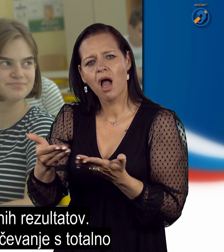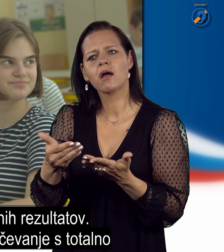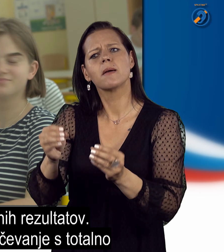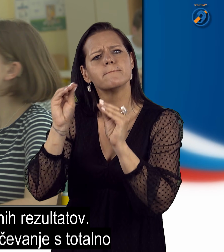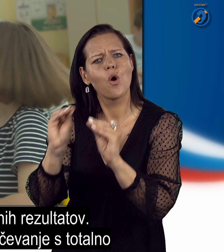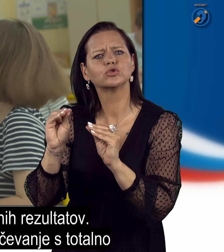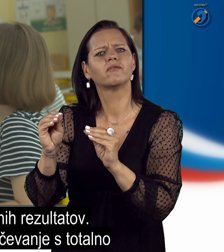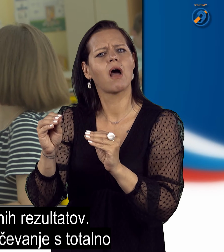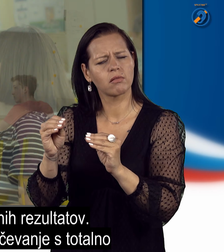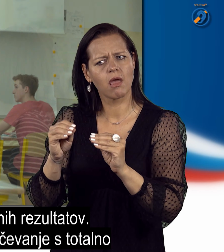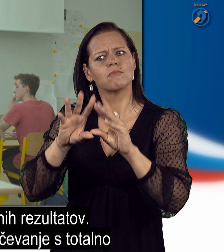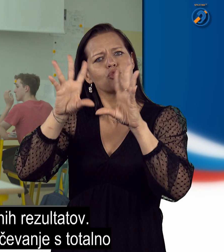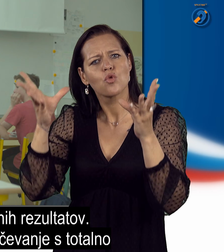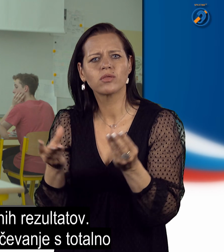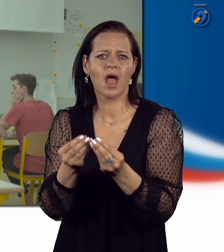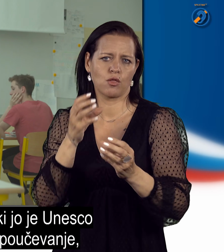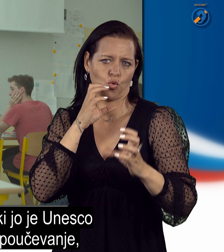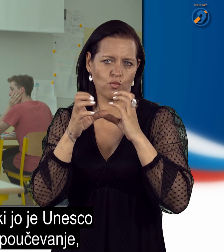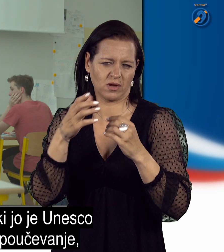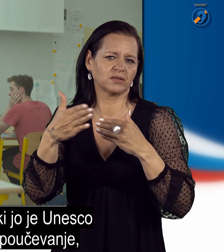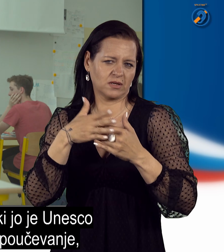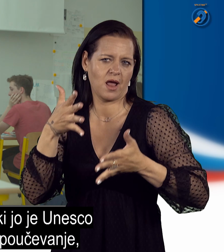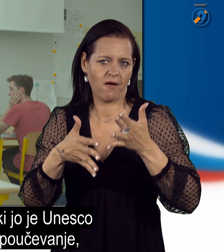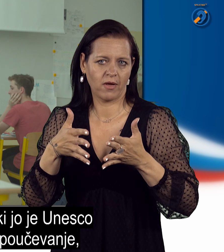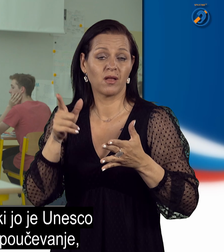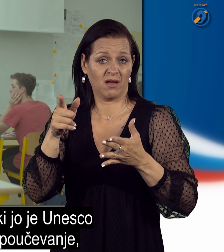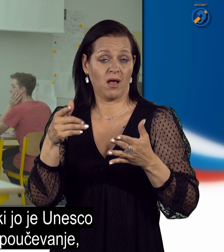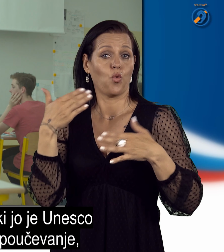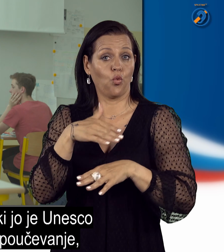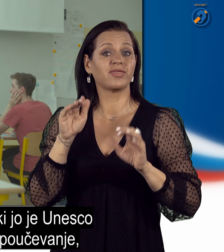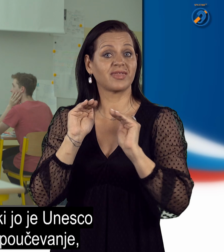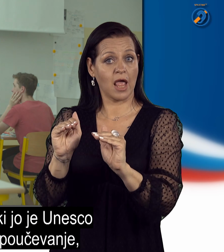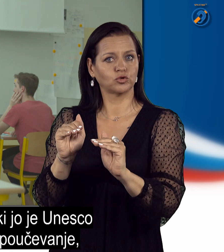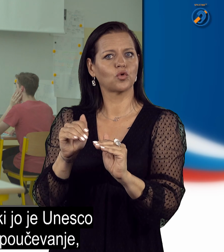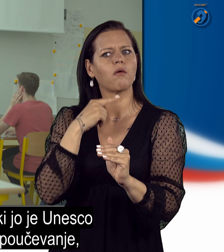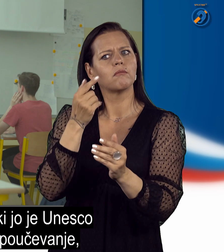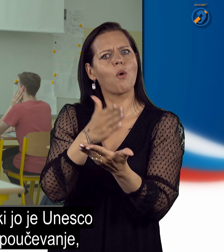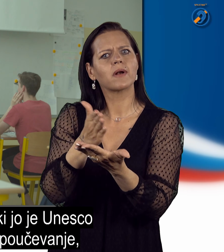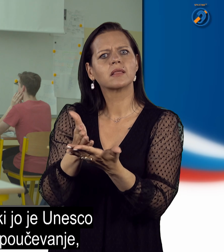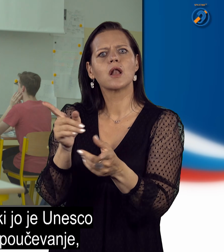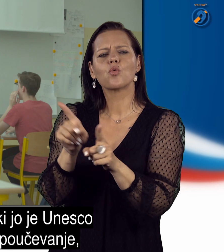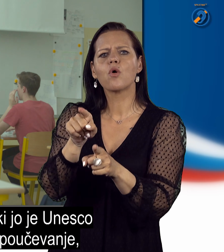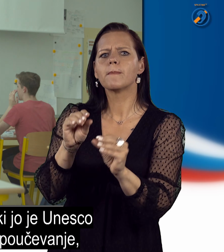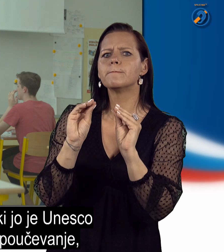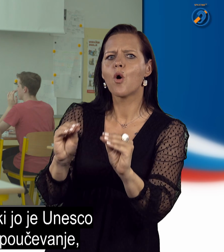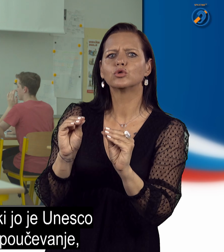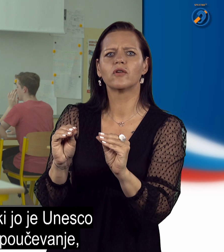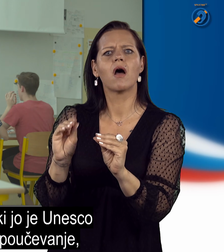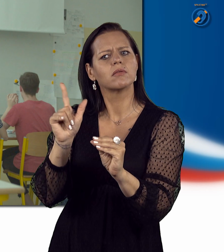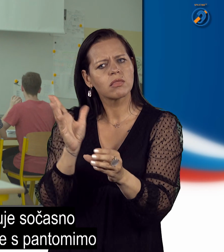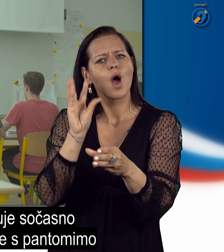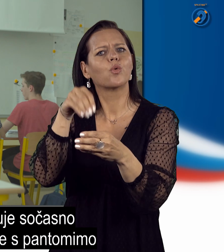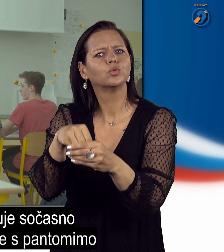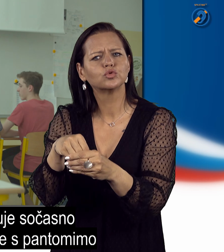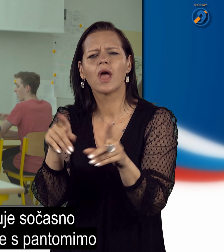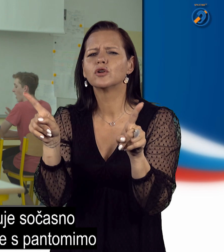Predlagali so poučevanje s totalno komunikacijo, ki jo je UNESCO opredelil kot poučevanje, ki naj vključuje sočasno sporazumevanje s